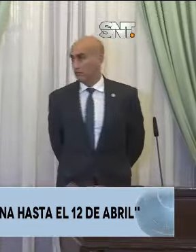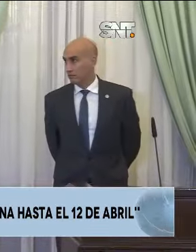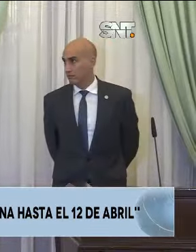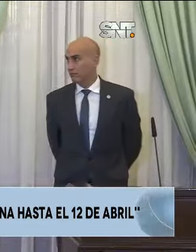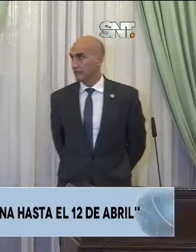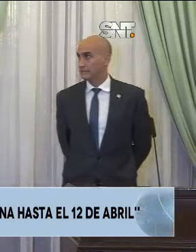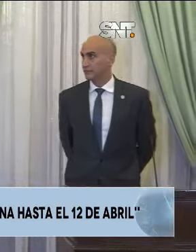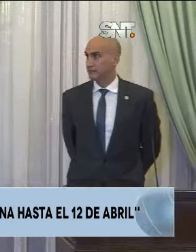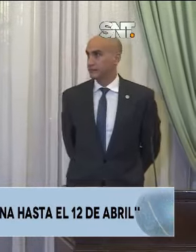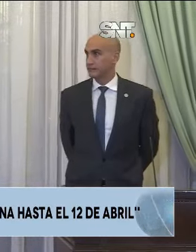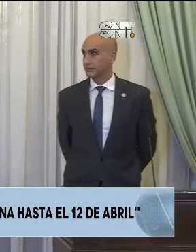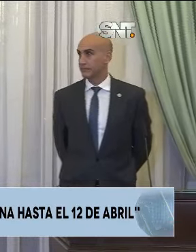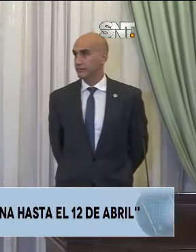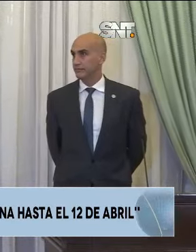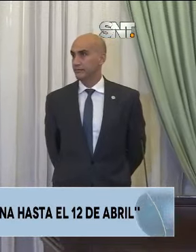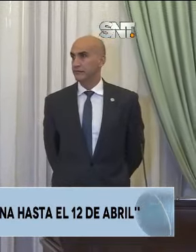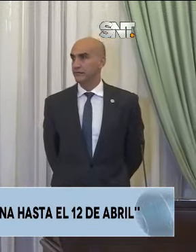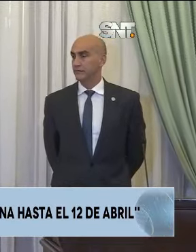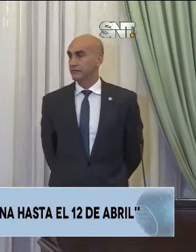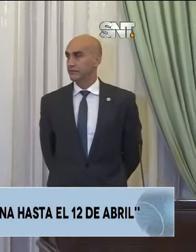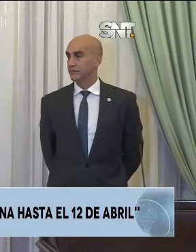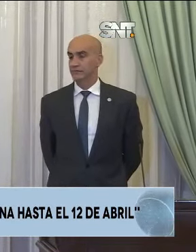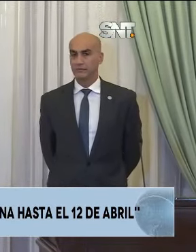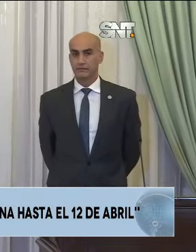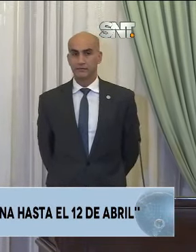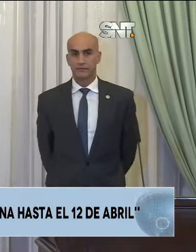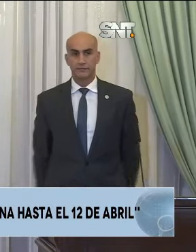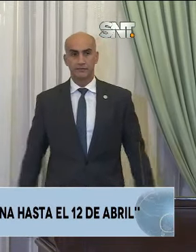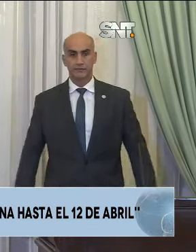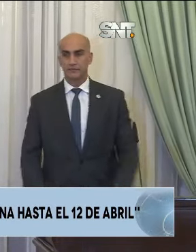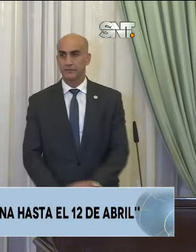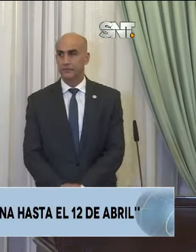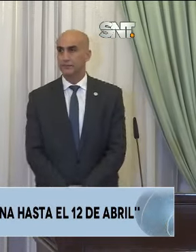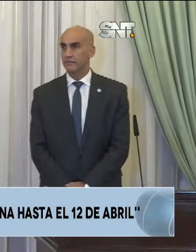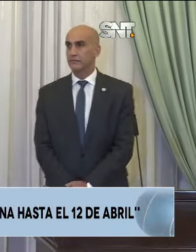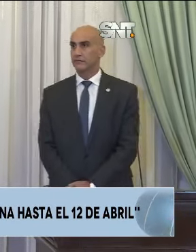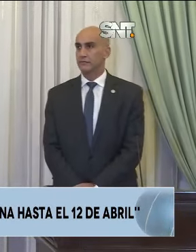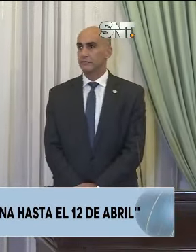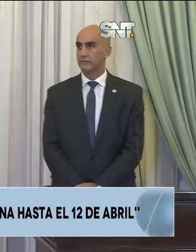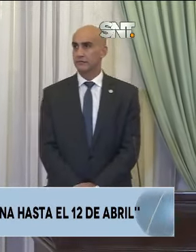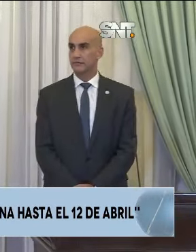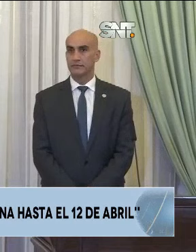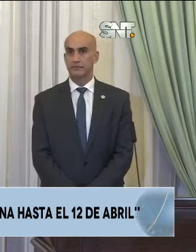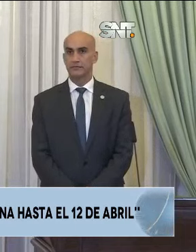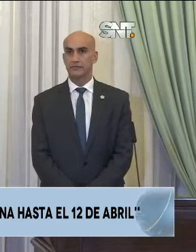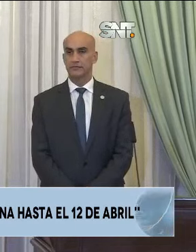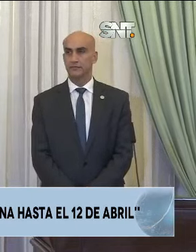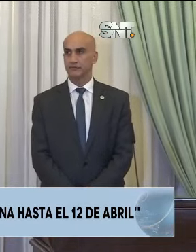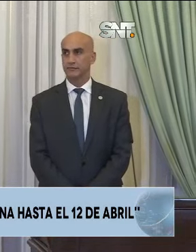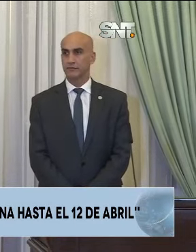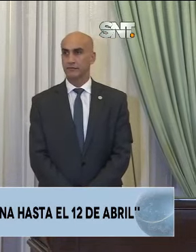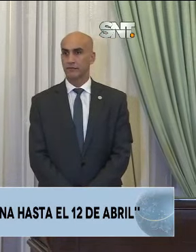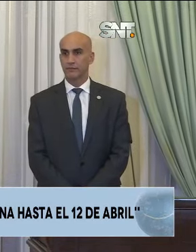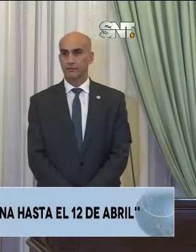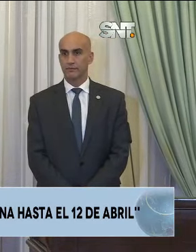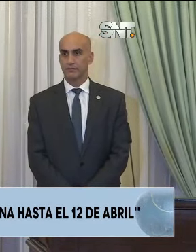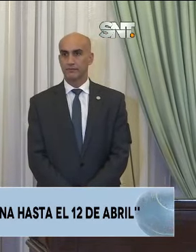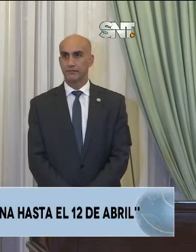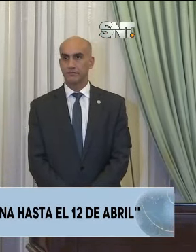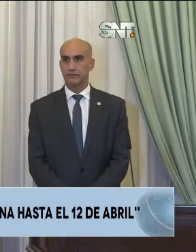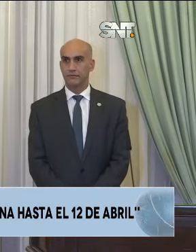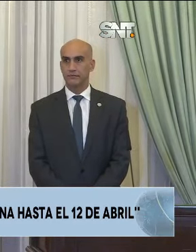Así que también podríamos tener ya la última actualización. De hecho, se podría dar y se dará la última actualización de casos de coronavirus en nuestro país. Y ya